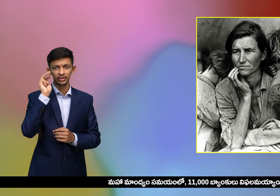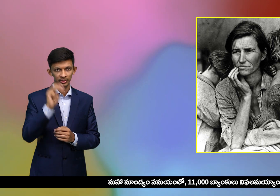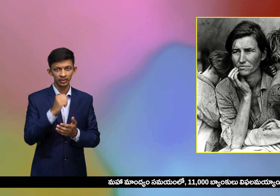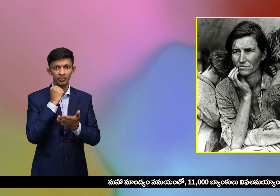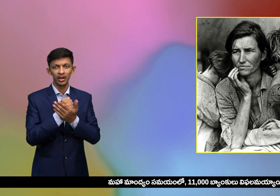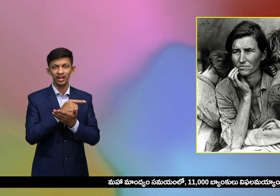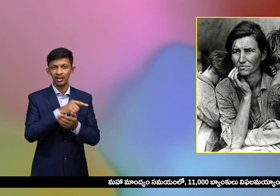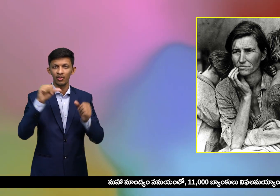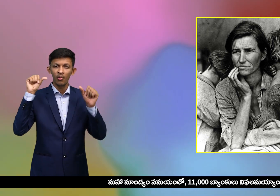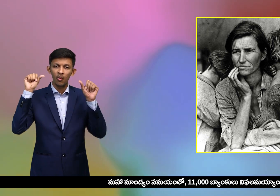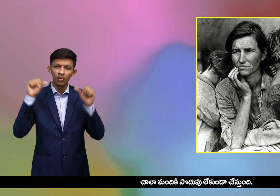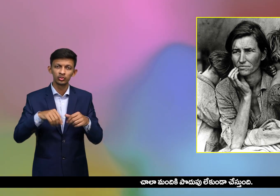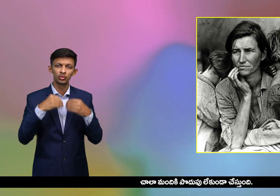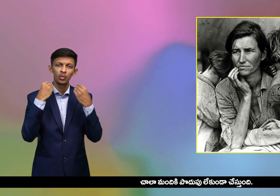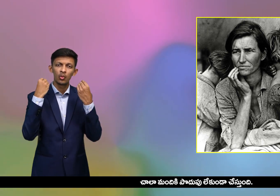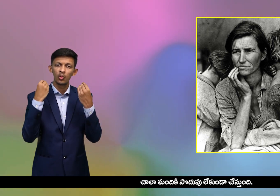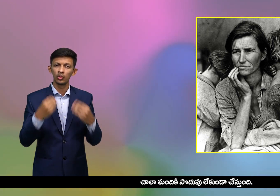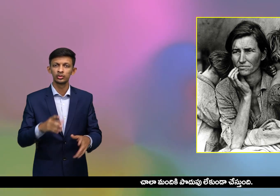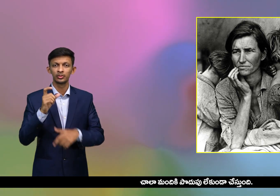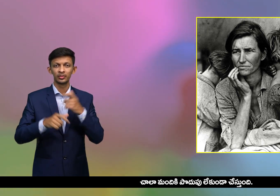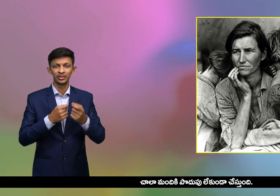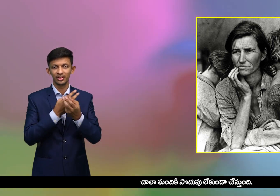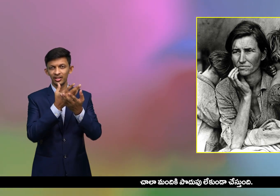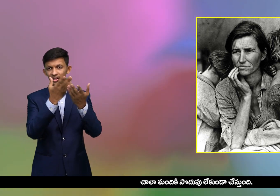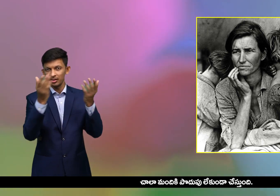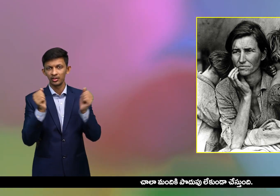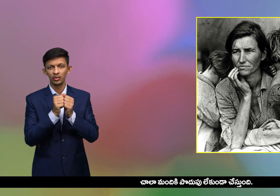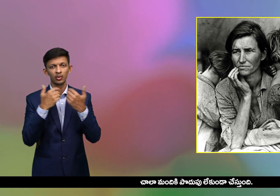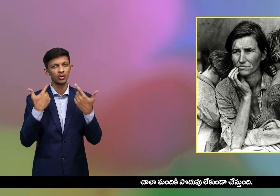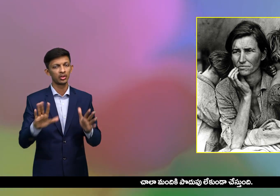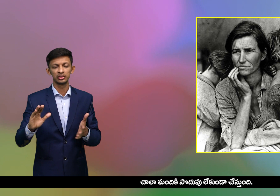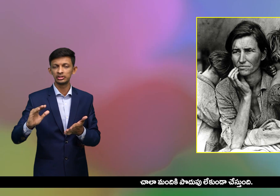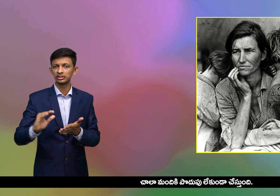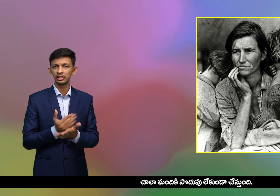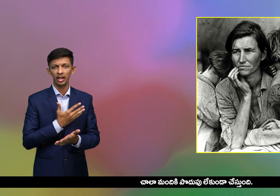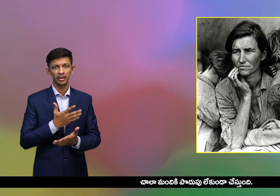బ్యాంకులు విఫలమయ్యాయి. చాలామందికి పొదుపు లేకుండా చేసింది.